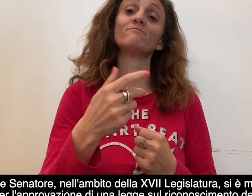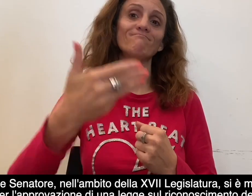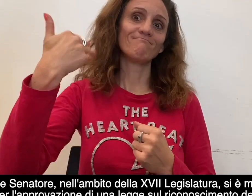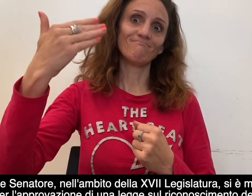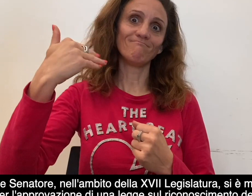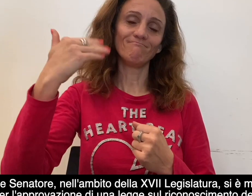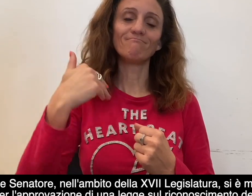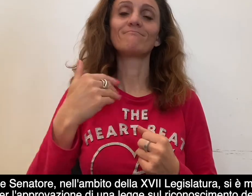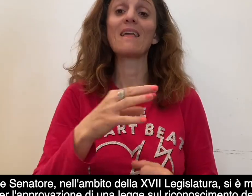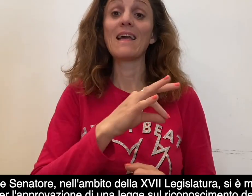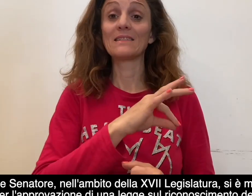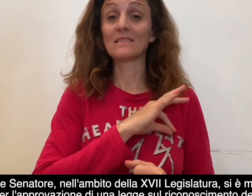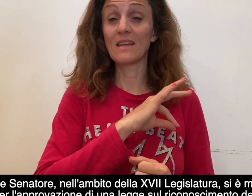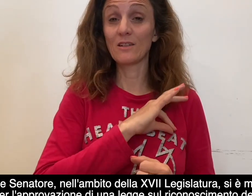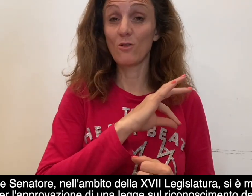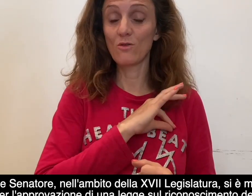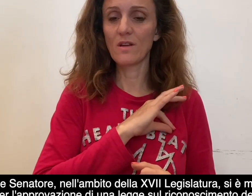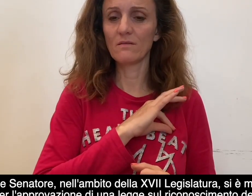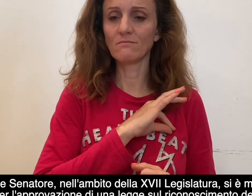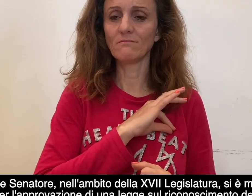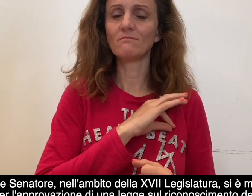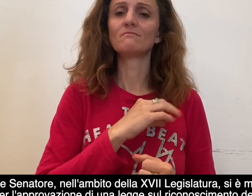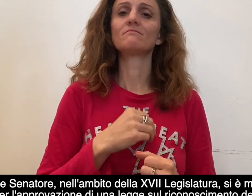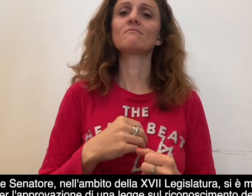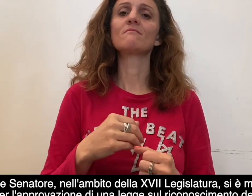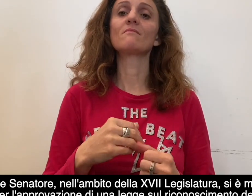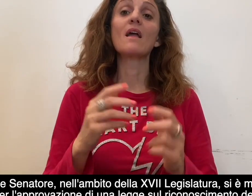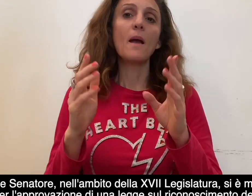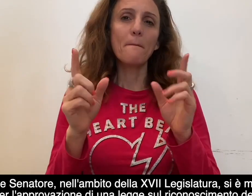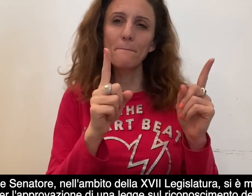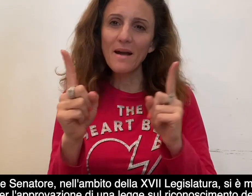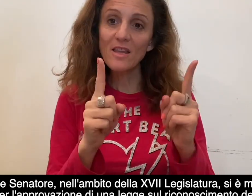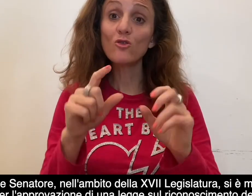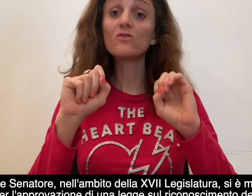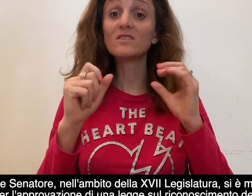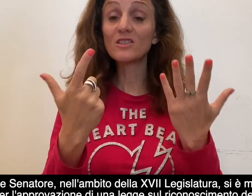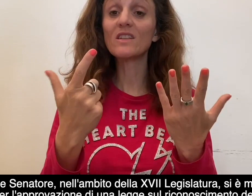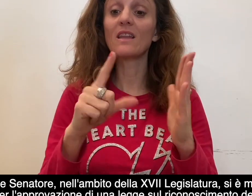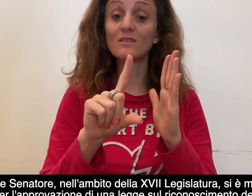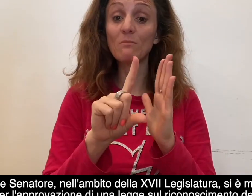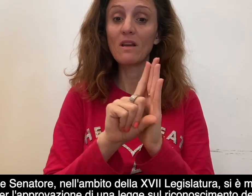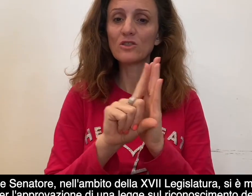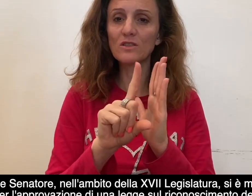come il senatore nell'ambito della diciassettesima legislatura lei si è molto speso